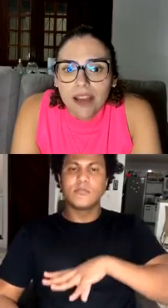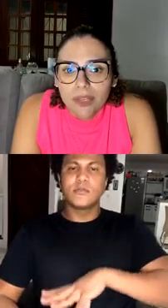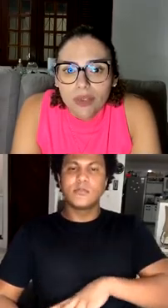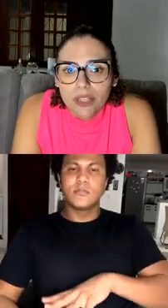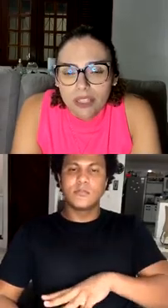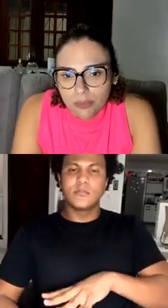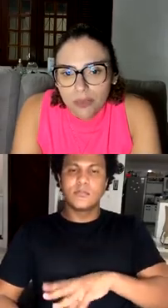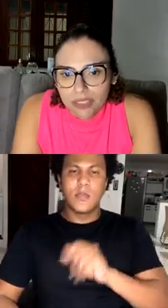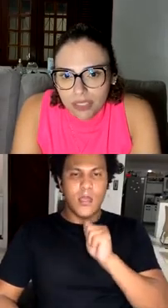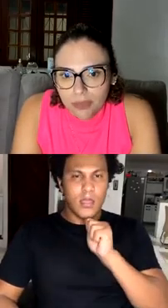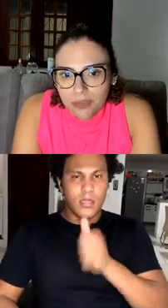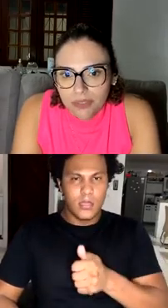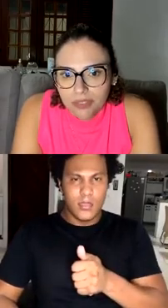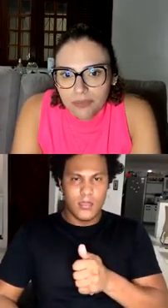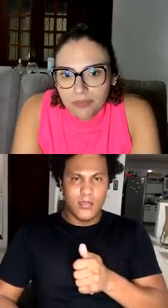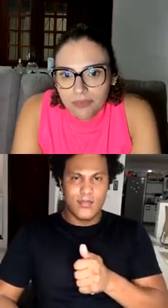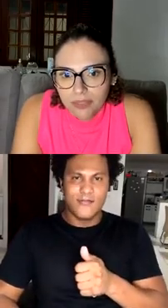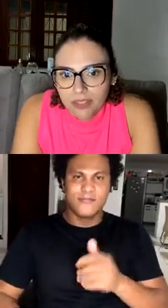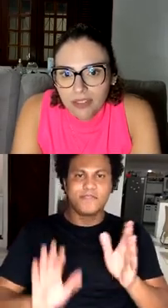A menstruação, por exemplo.